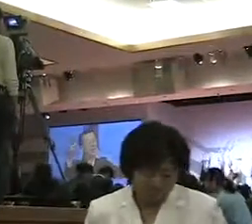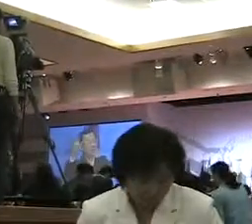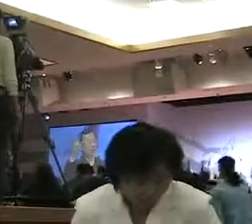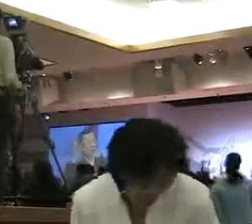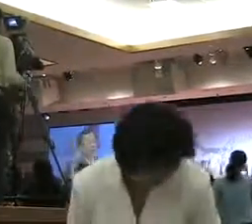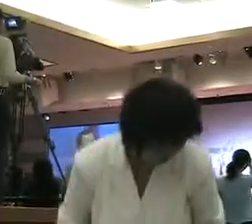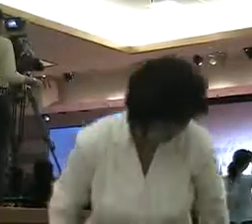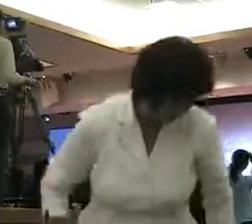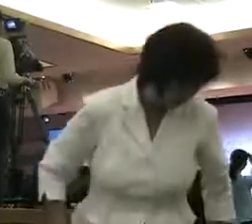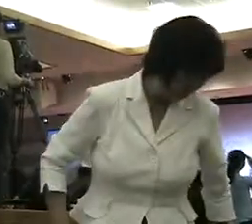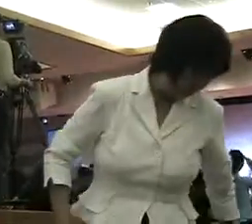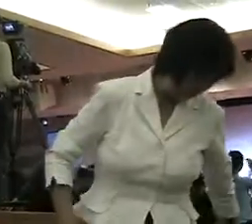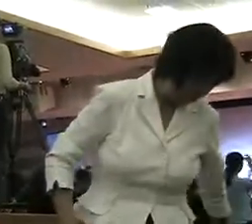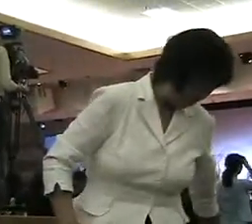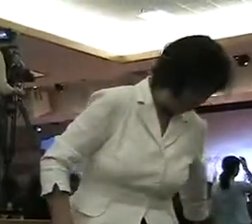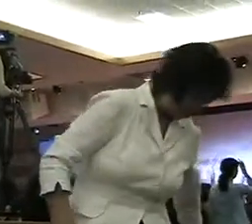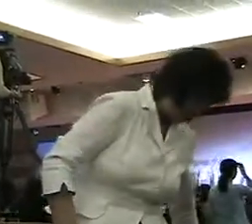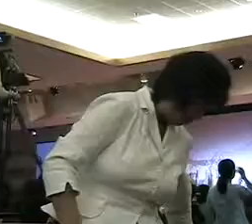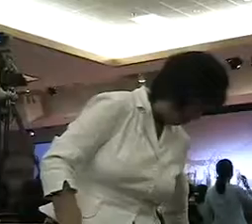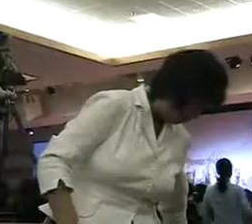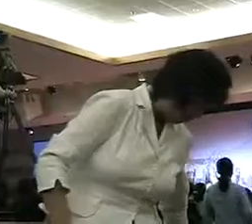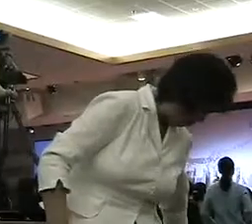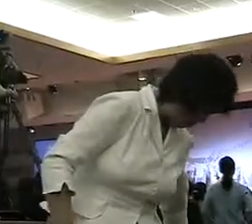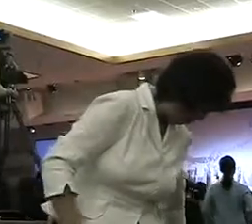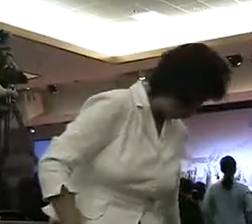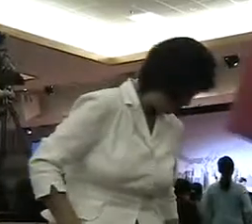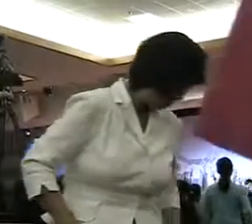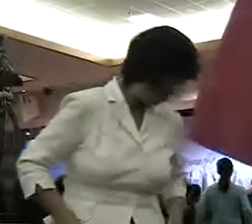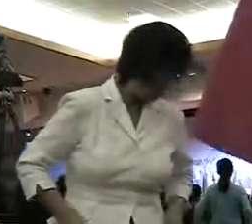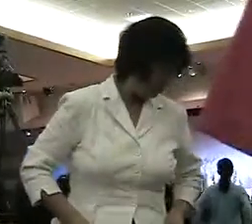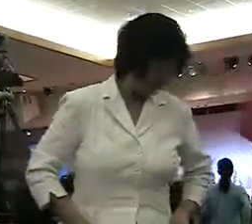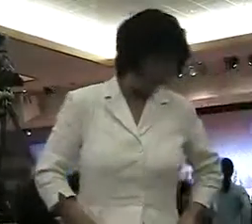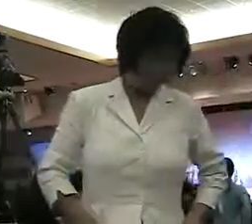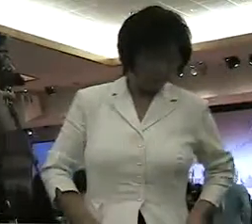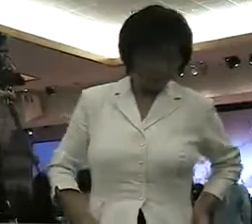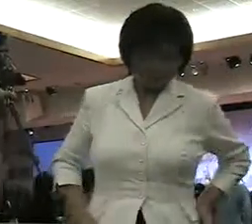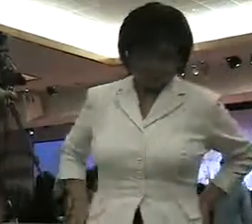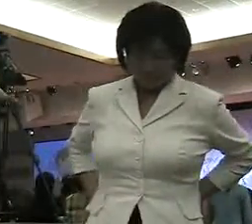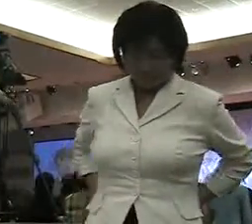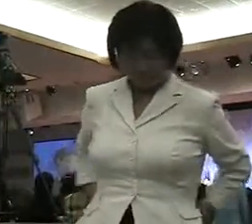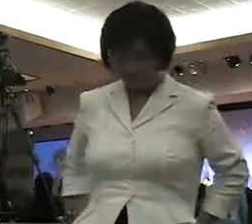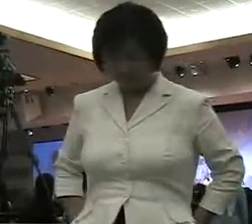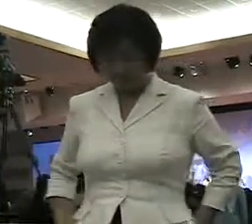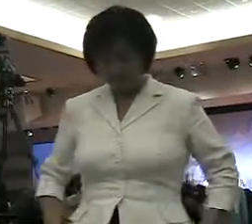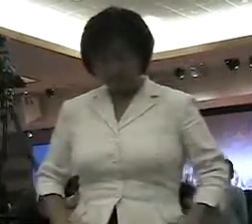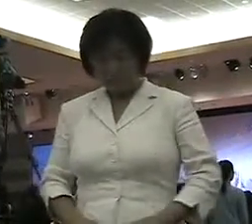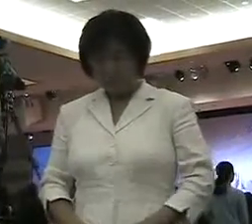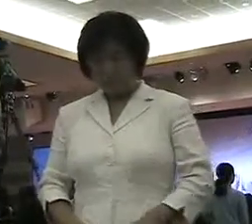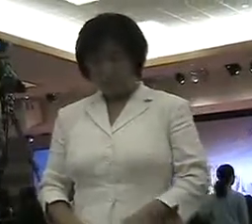통치 믿음의 눈으로 바라보며 찬양 드림으로써 오늘 예배를 마치겠습니다.